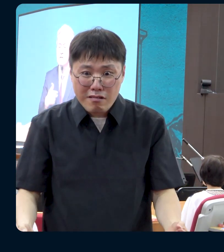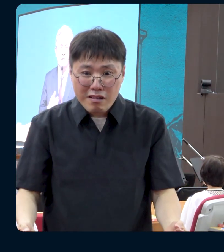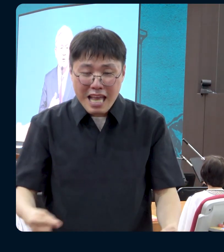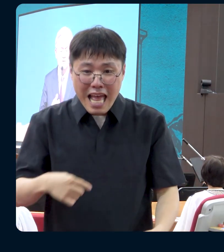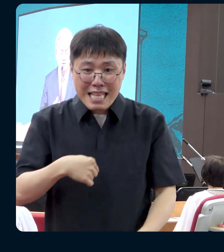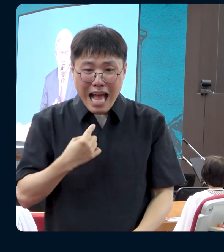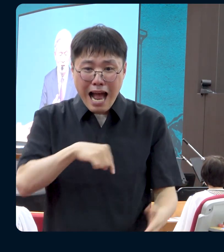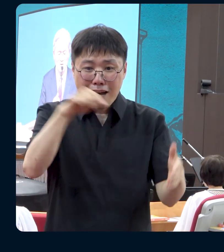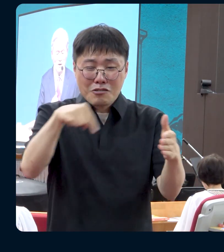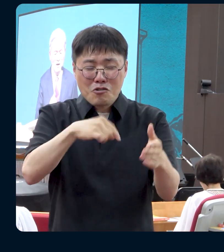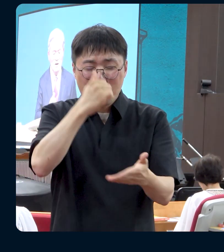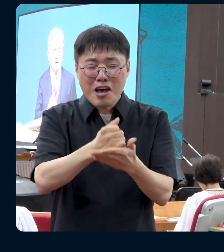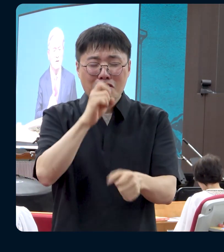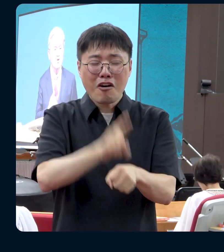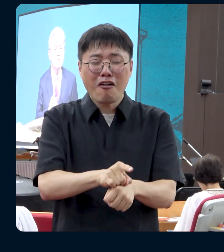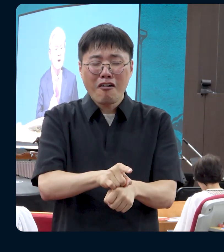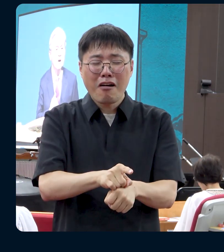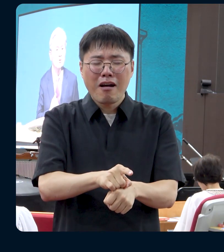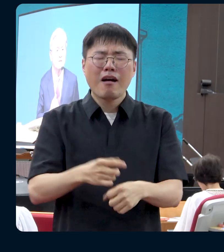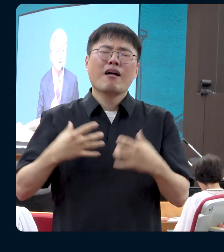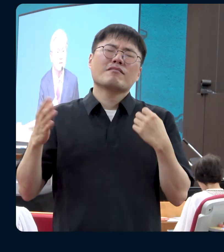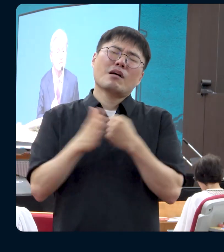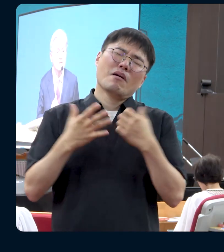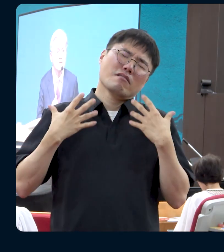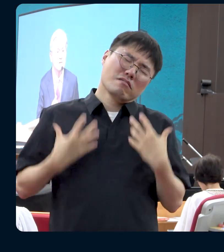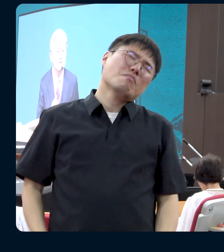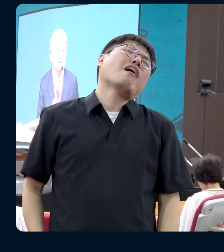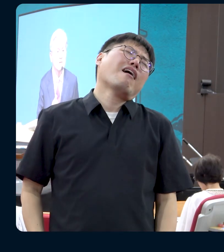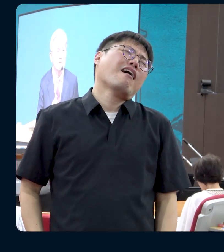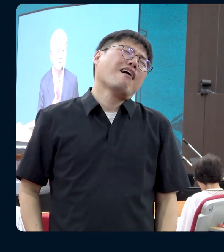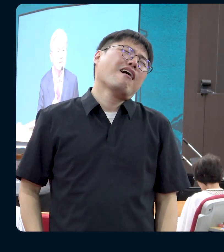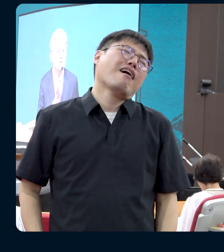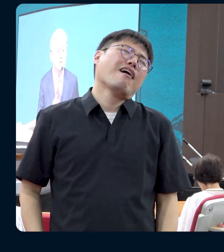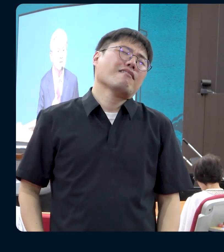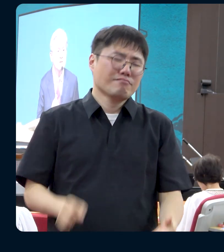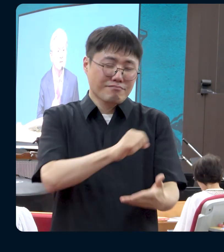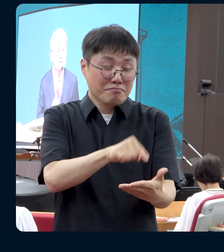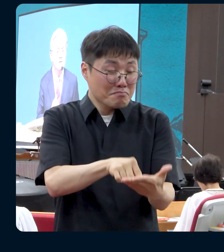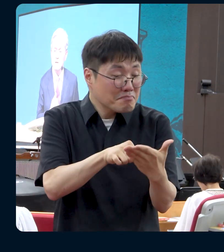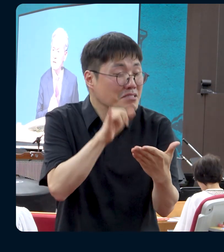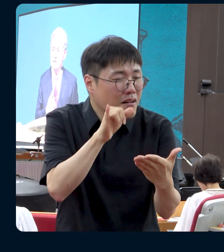이렇게 자신 가운데 있는 죄성에 절망하고 있다니.